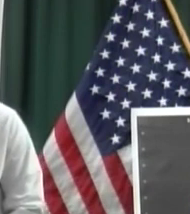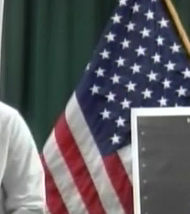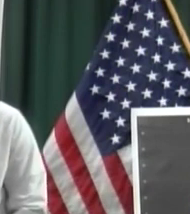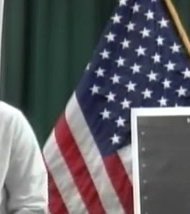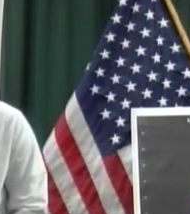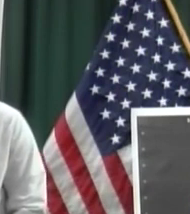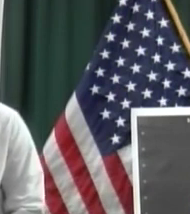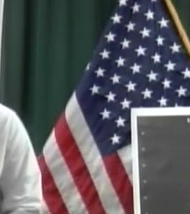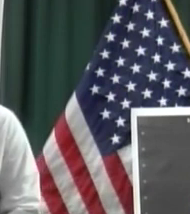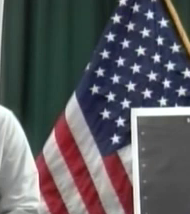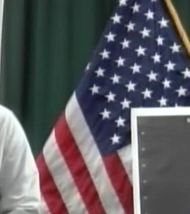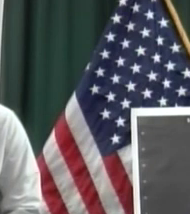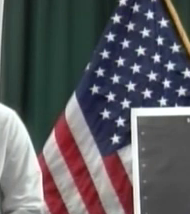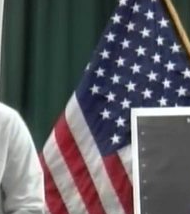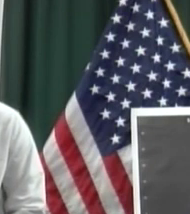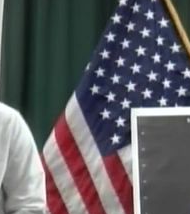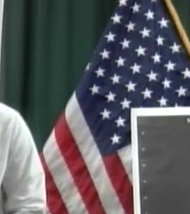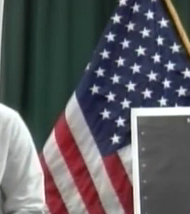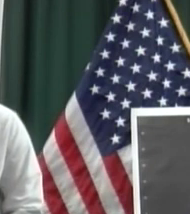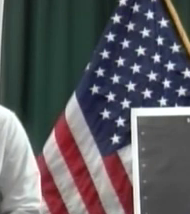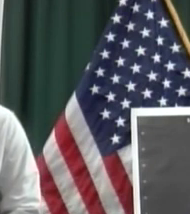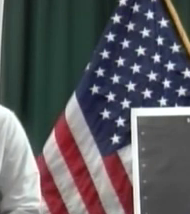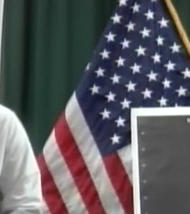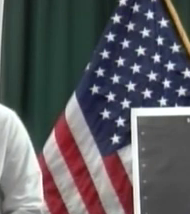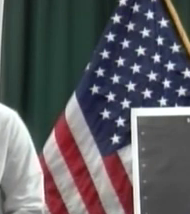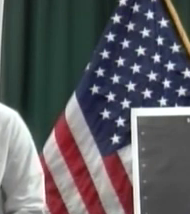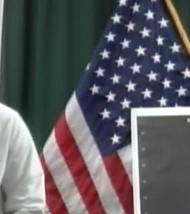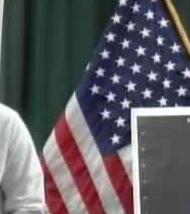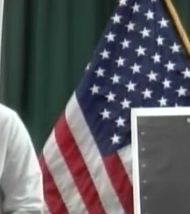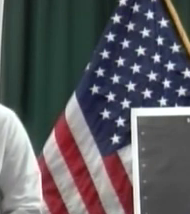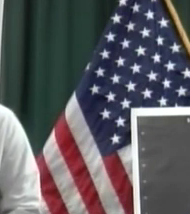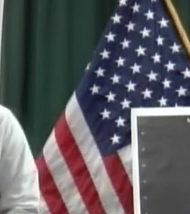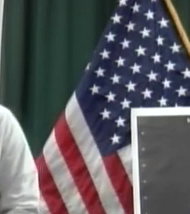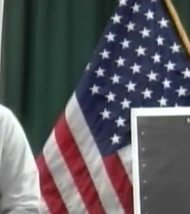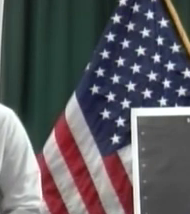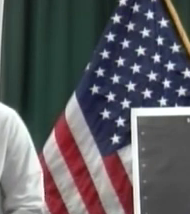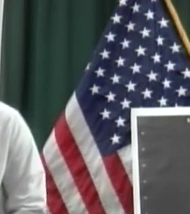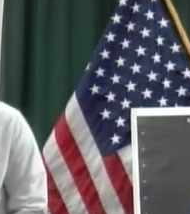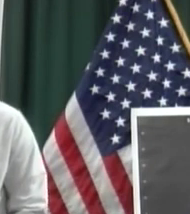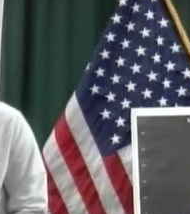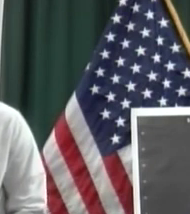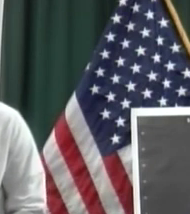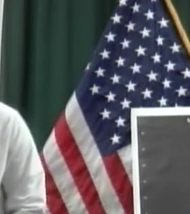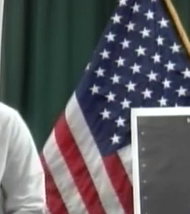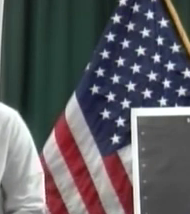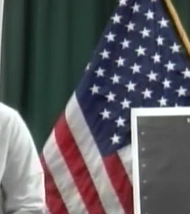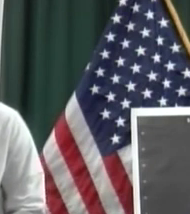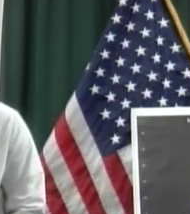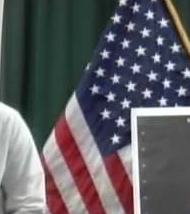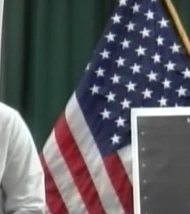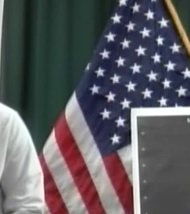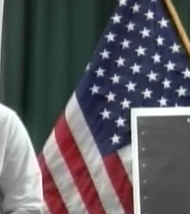que mencionó que desde hoy a las 11:30, 20 de mayo, la Florida tenía